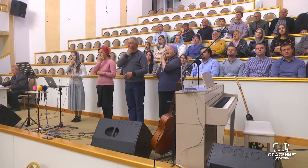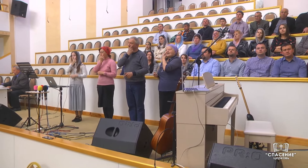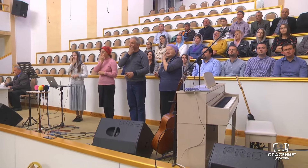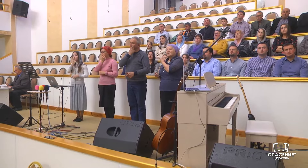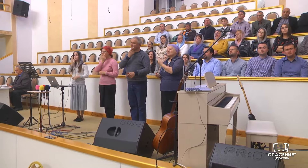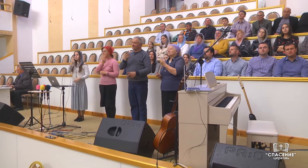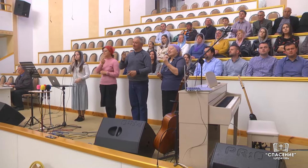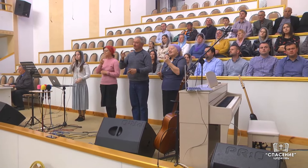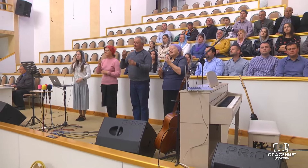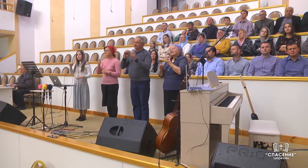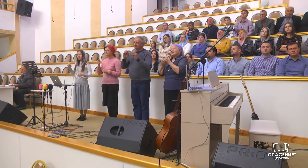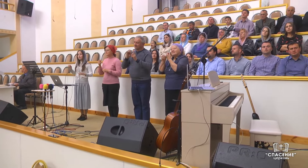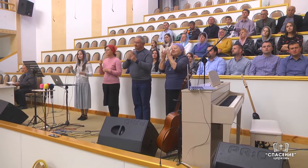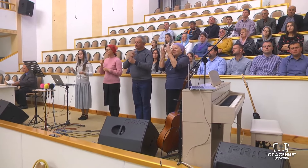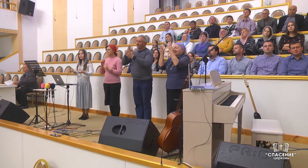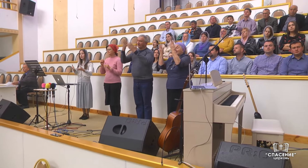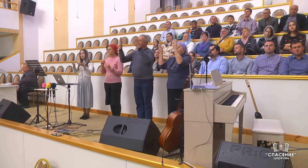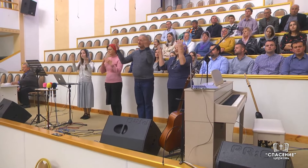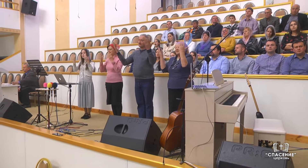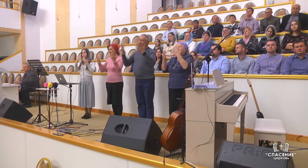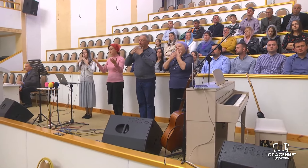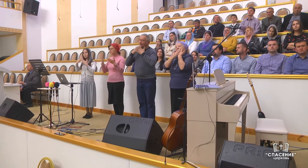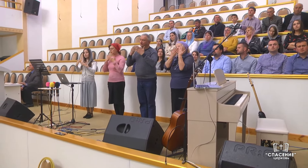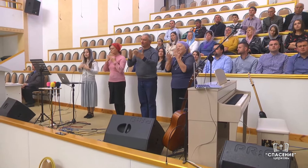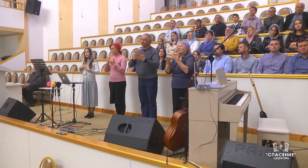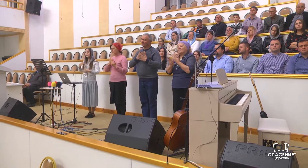глазах светлый любящий